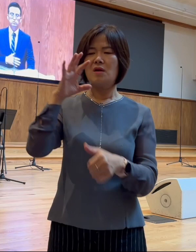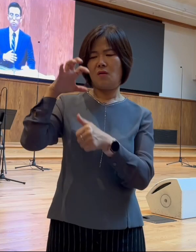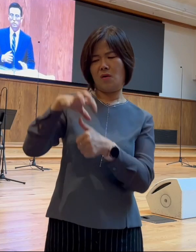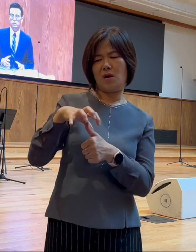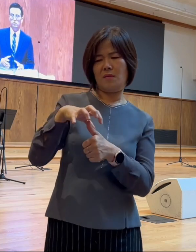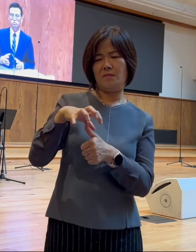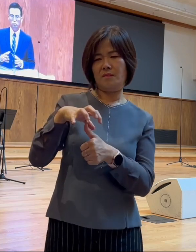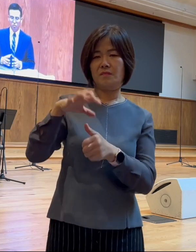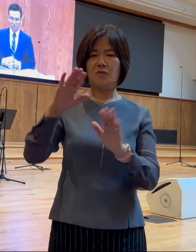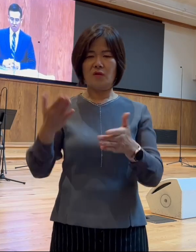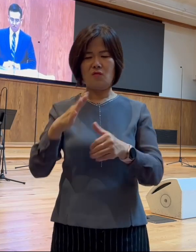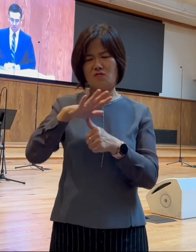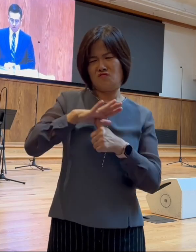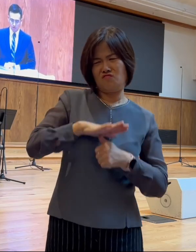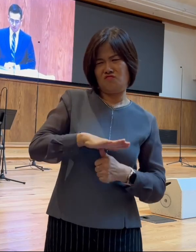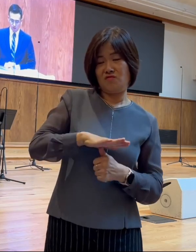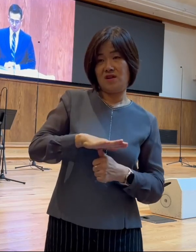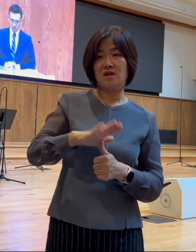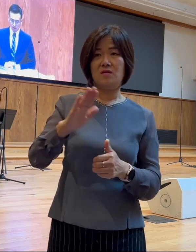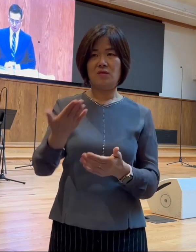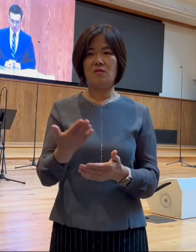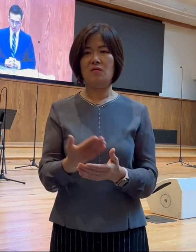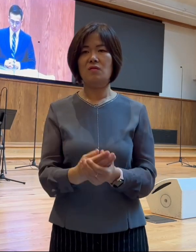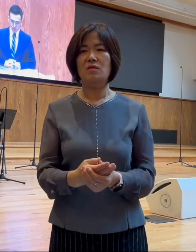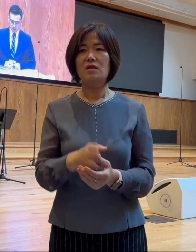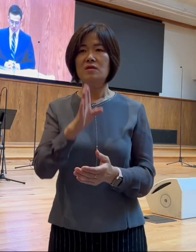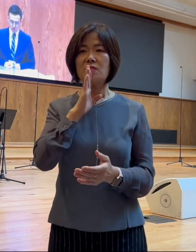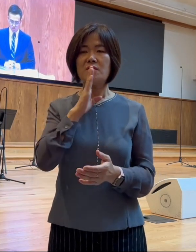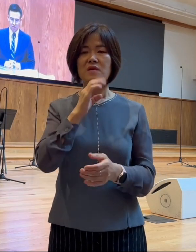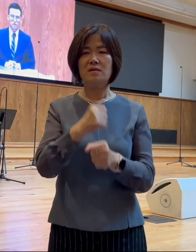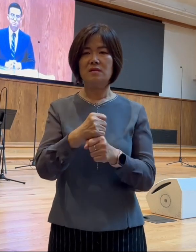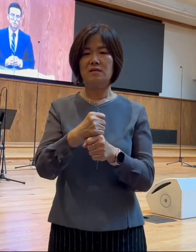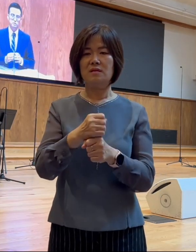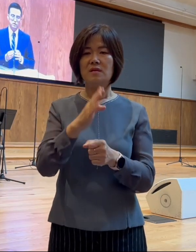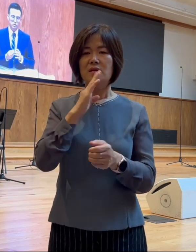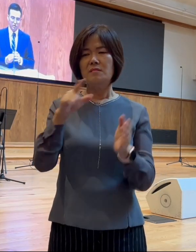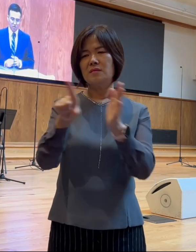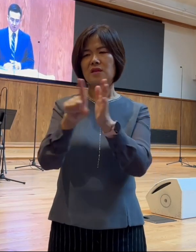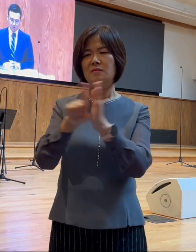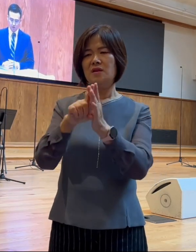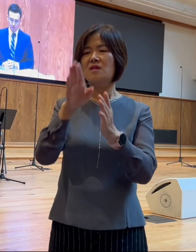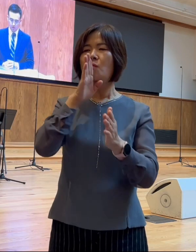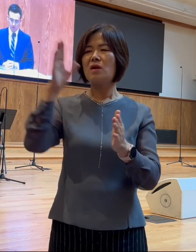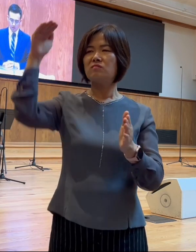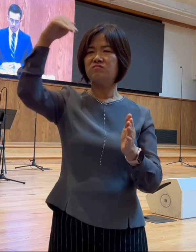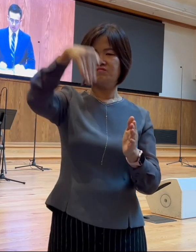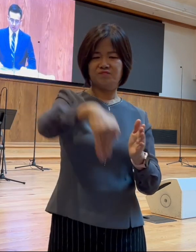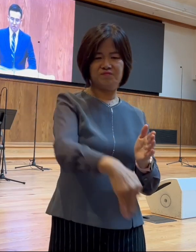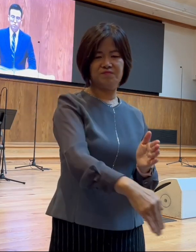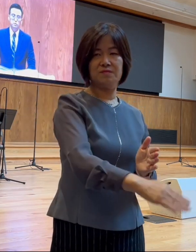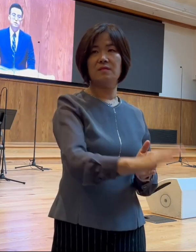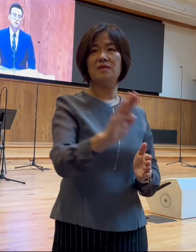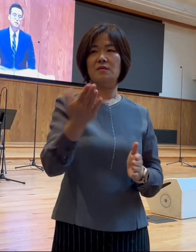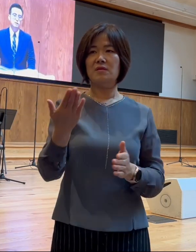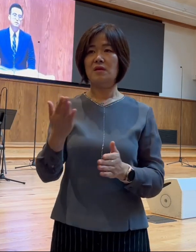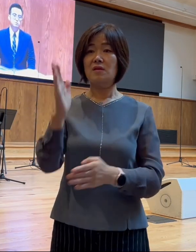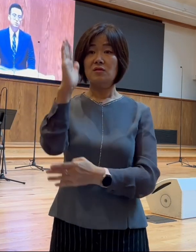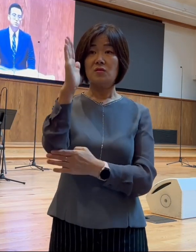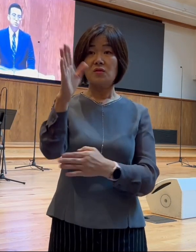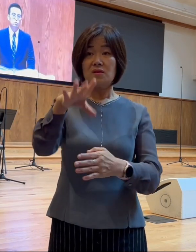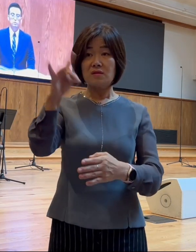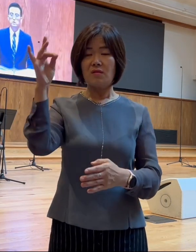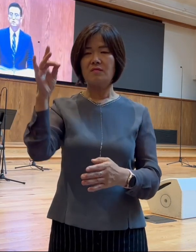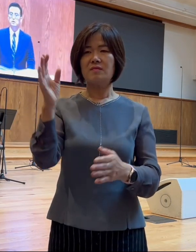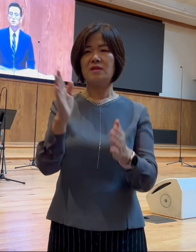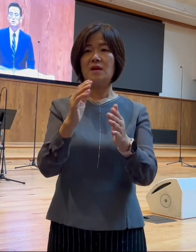뭔가 속박되고, 눌리고, 그 힘이 시들시들해지고, 그 믿음이 끌려 내려가는 거예요. 설교를 시작할 때 말씀드렸던